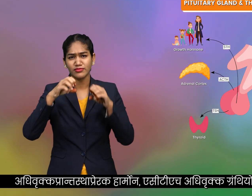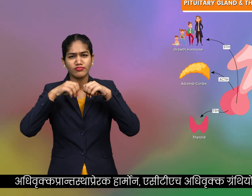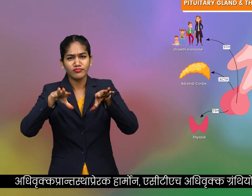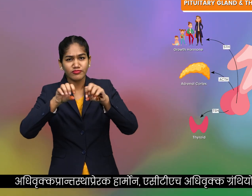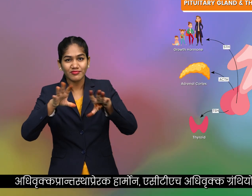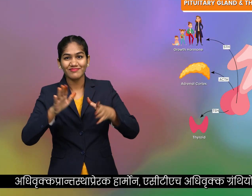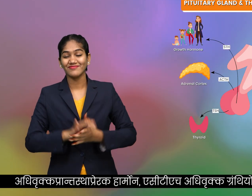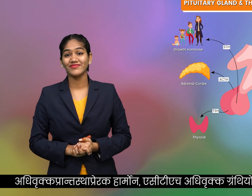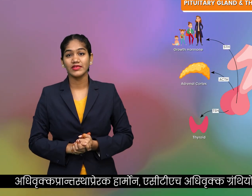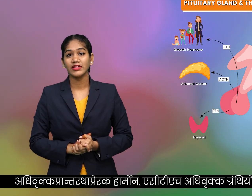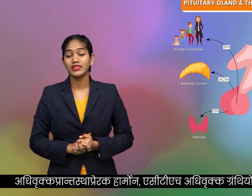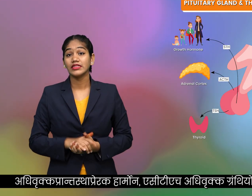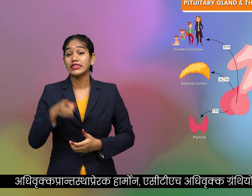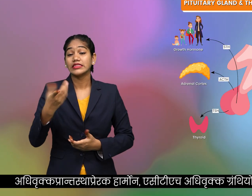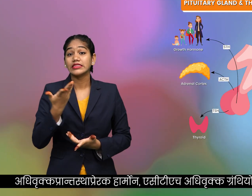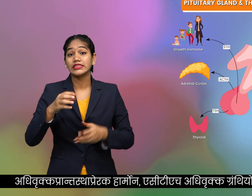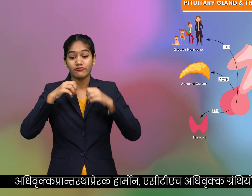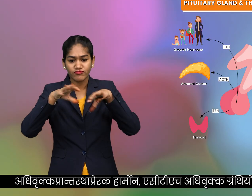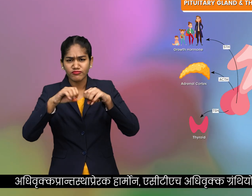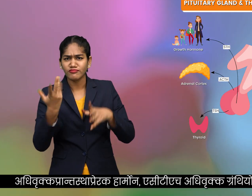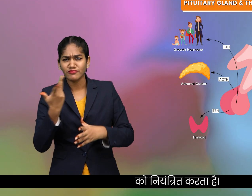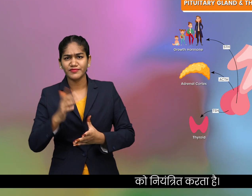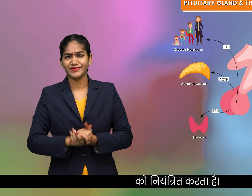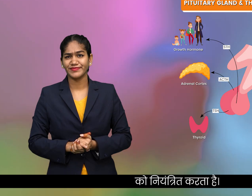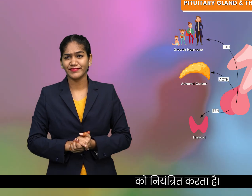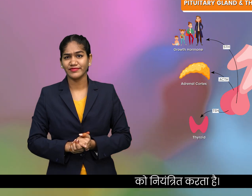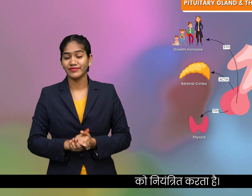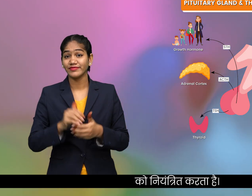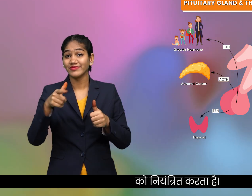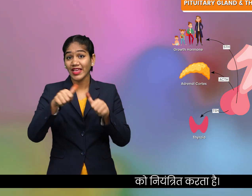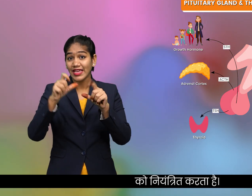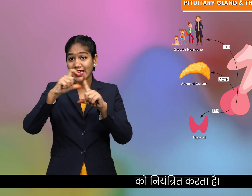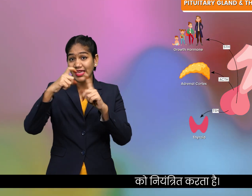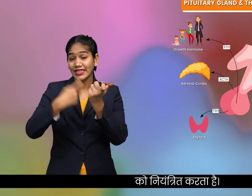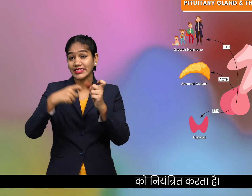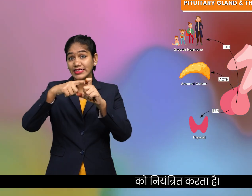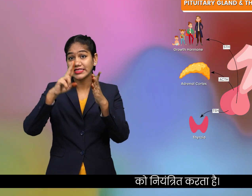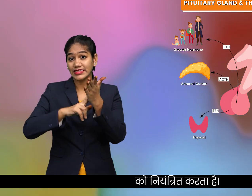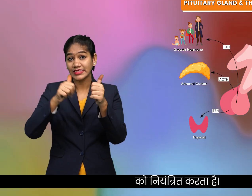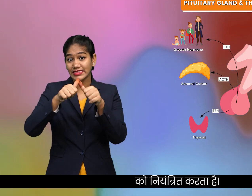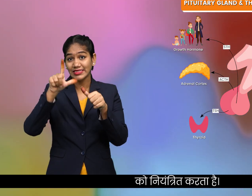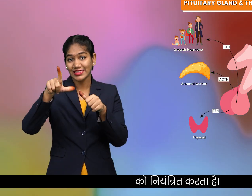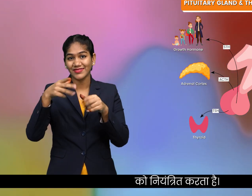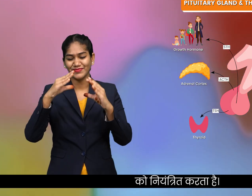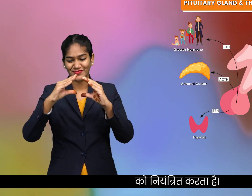अधिवृक्क ग्रंथियों के हार्मोन के स्त्राव को नियंत्रित करता है।